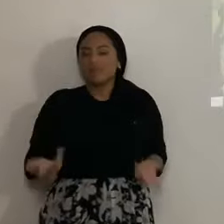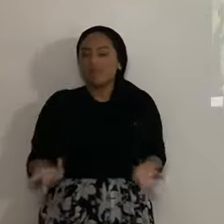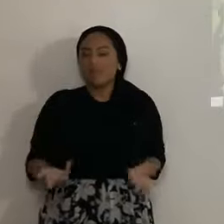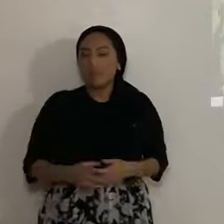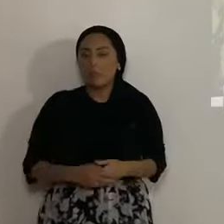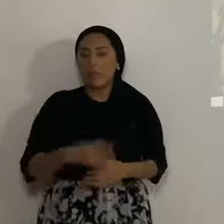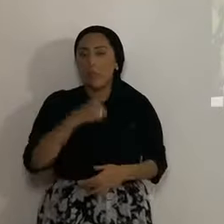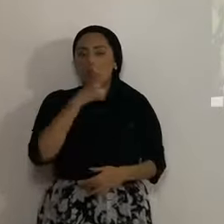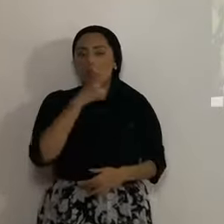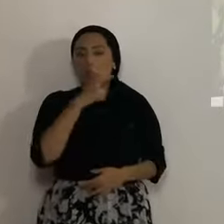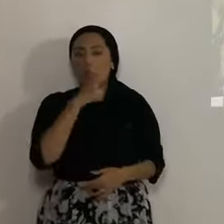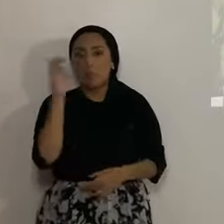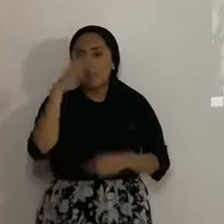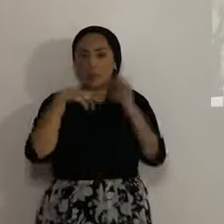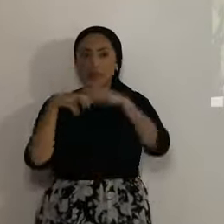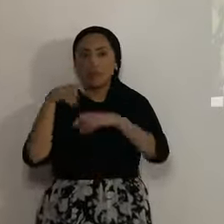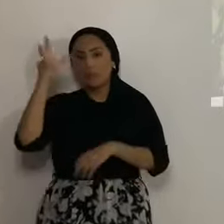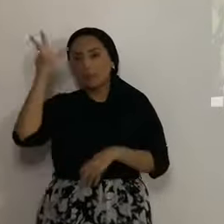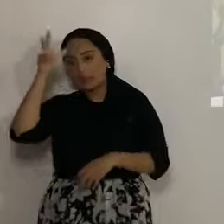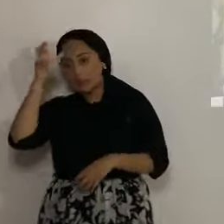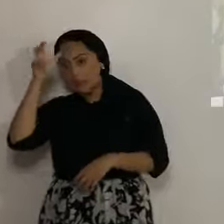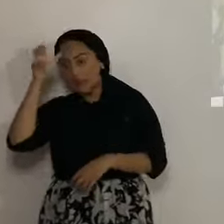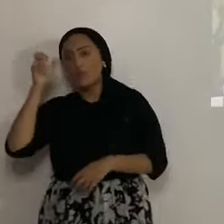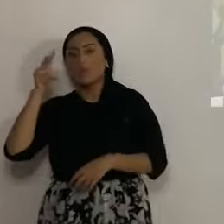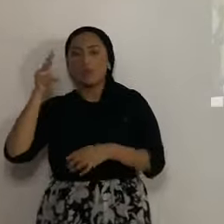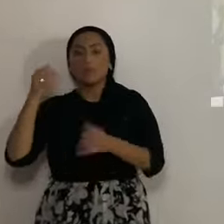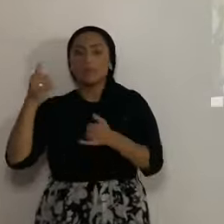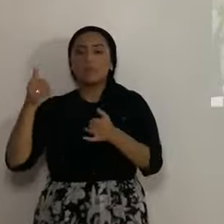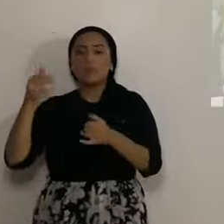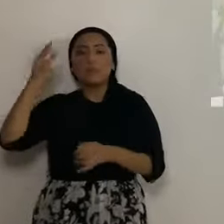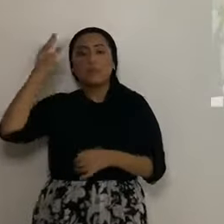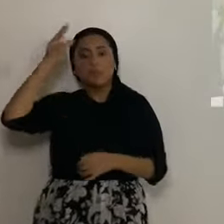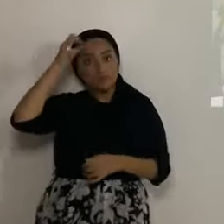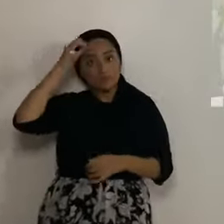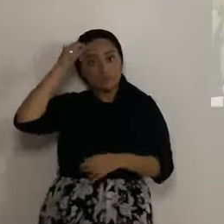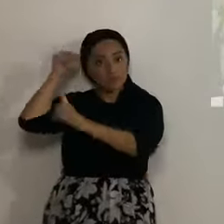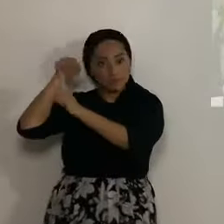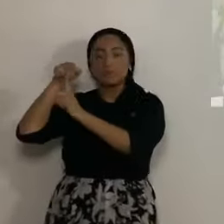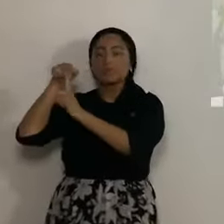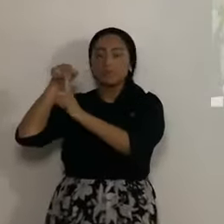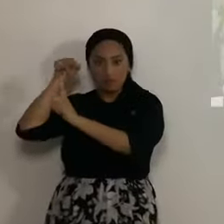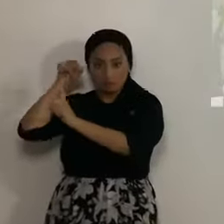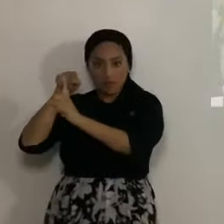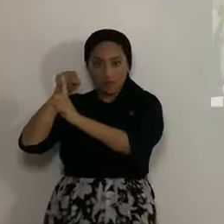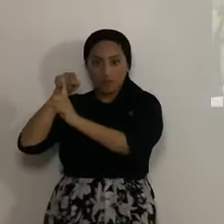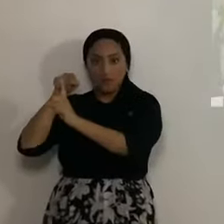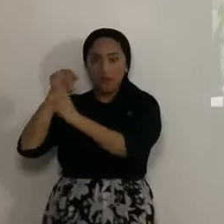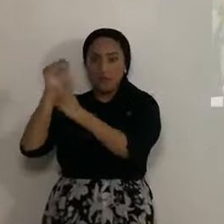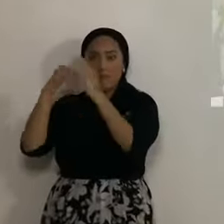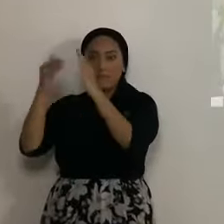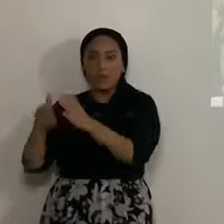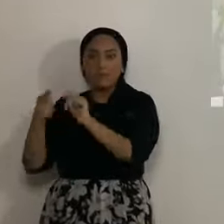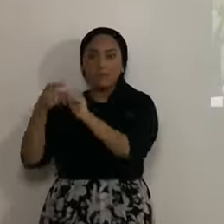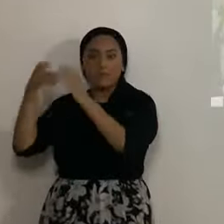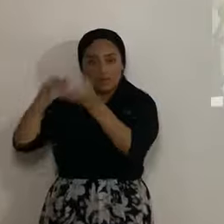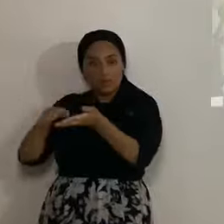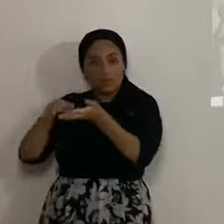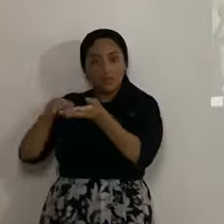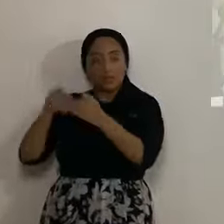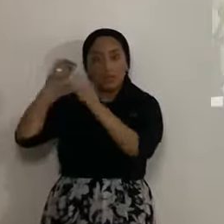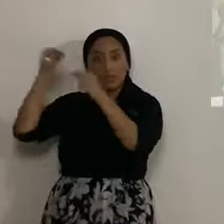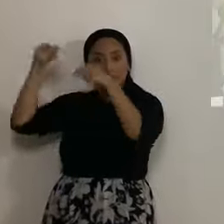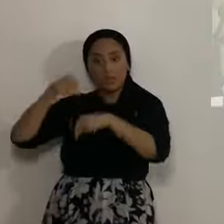¿Quién tienta? El diablo, bueno, entonces, el diablo, sin duda, lógico, es un mensajero de la muerte, porque